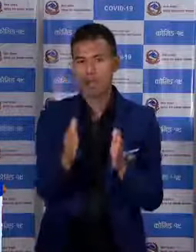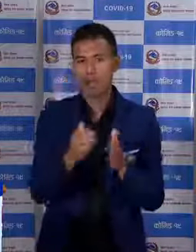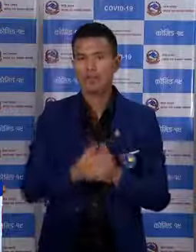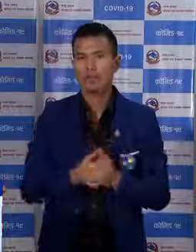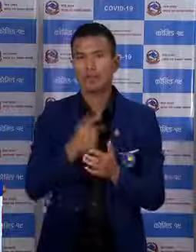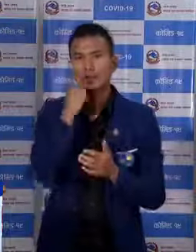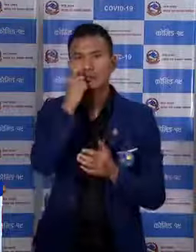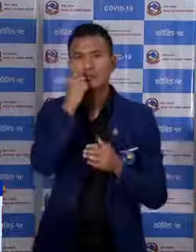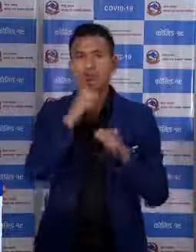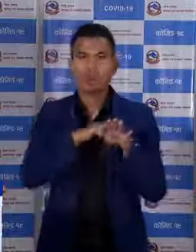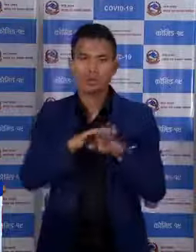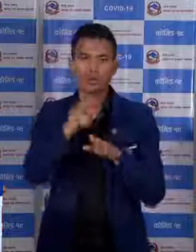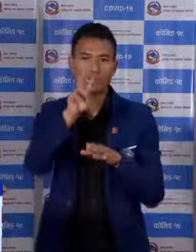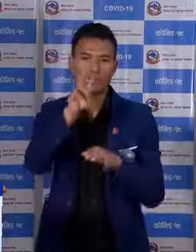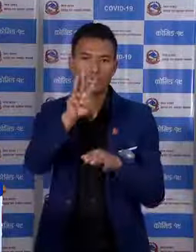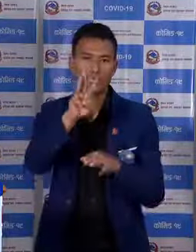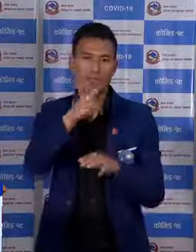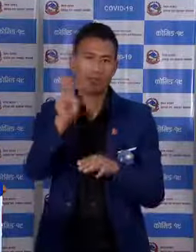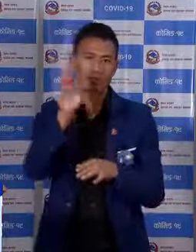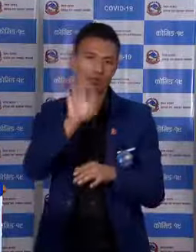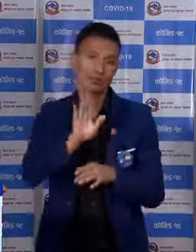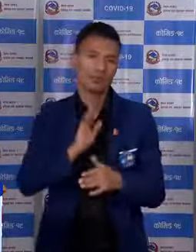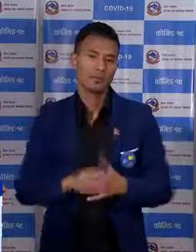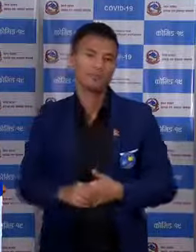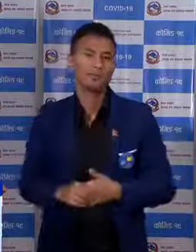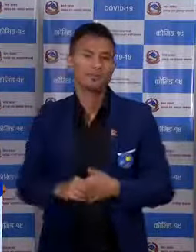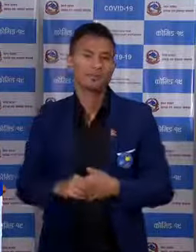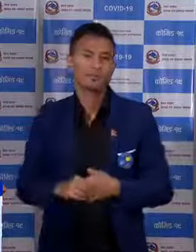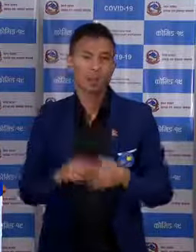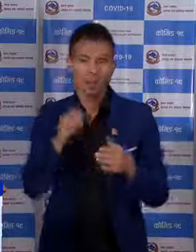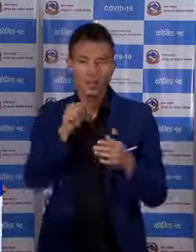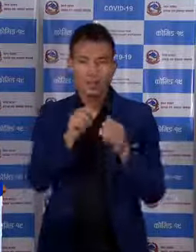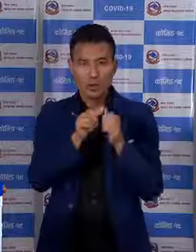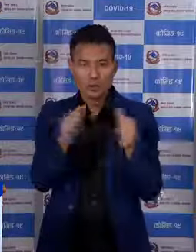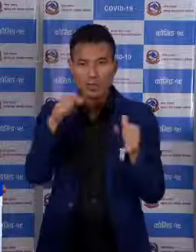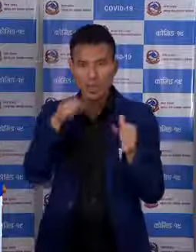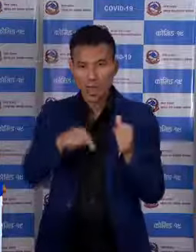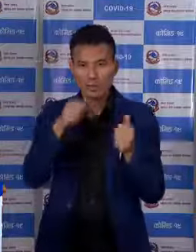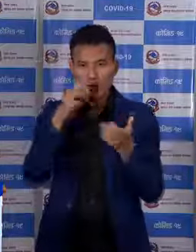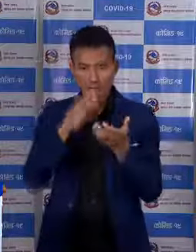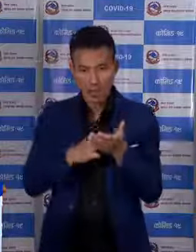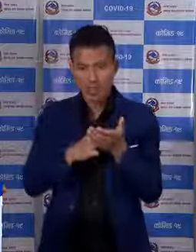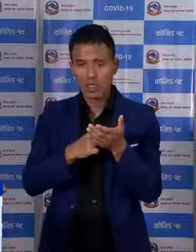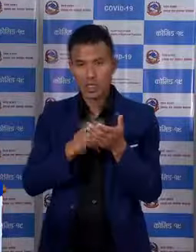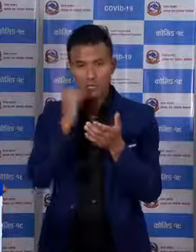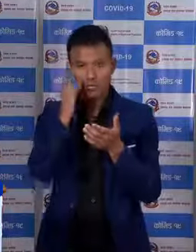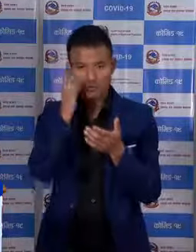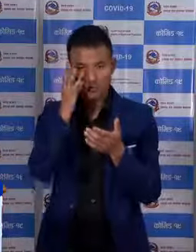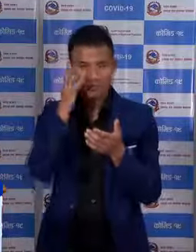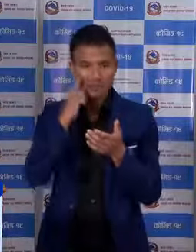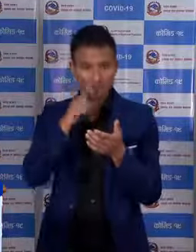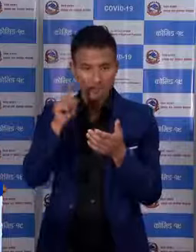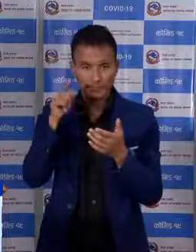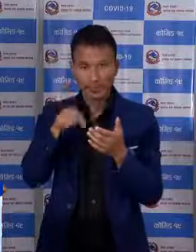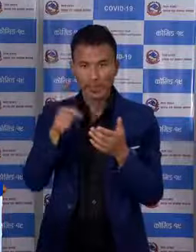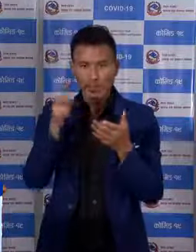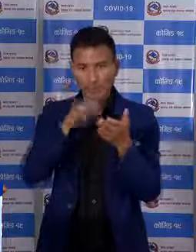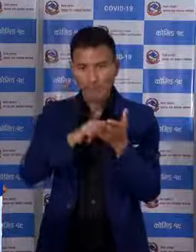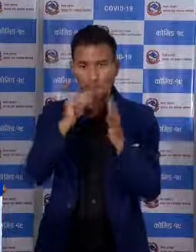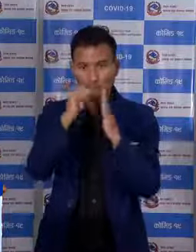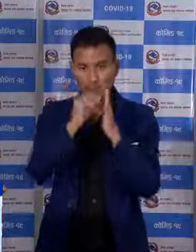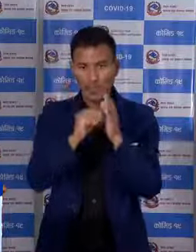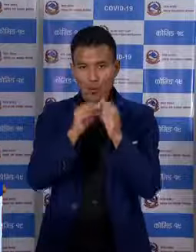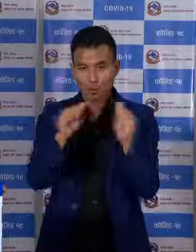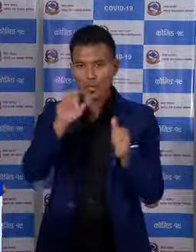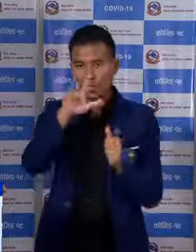पुरुशरू 23 जाना हुनों छो यसरी आजमात्र पछिलो बीवरन